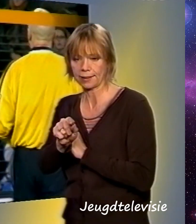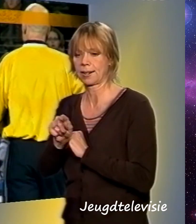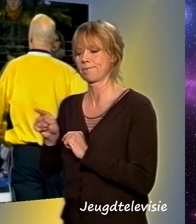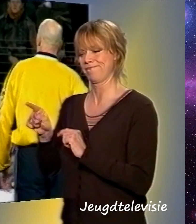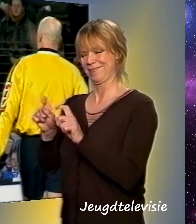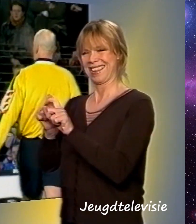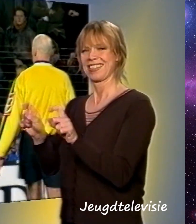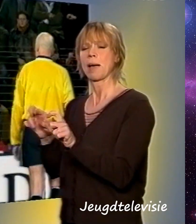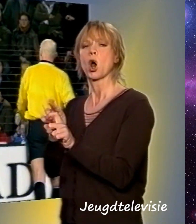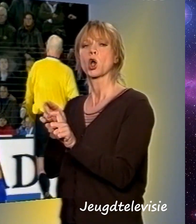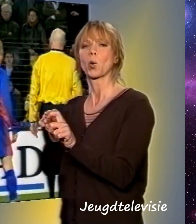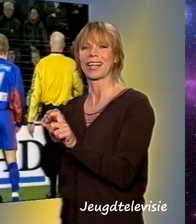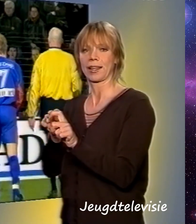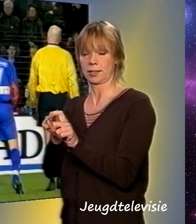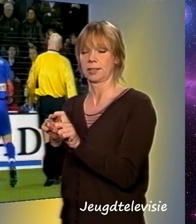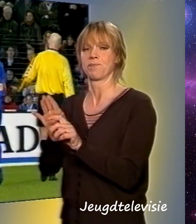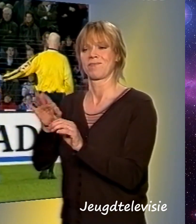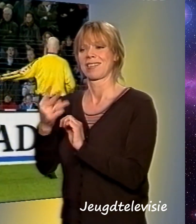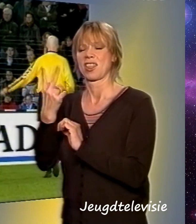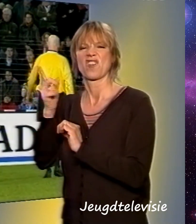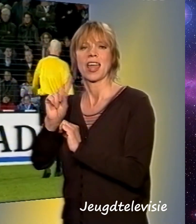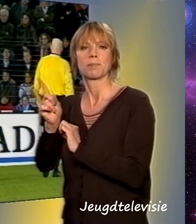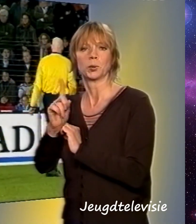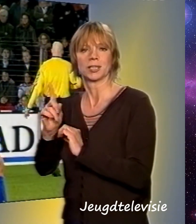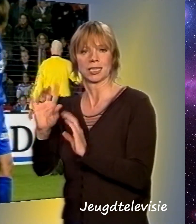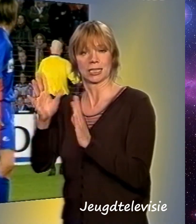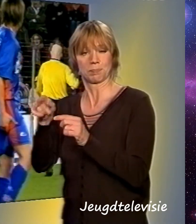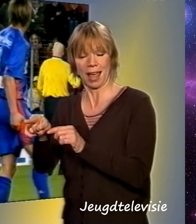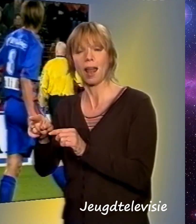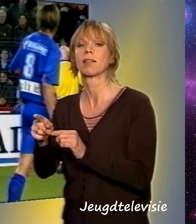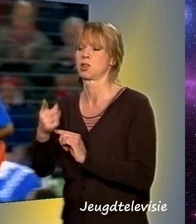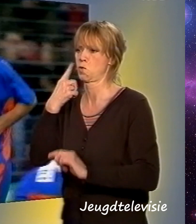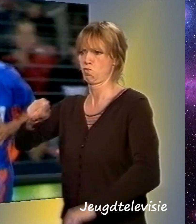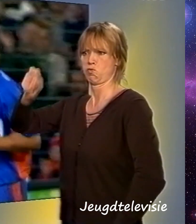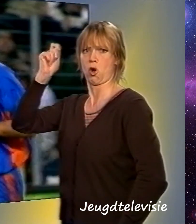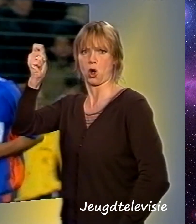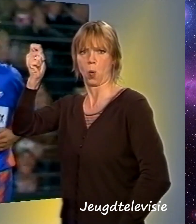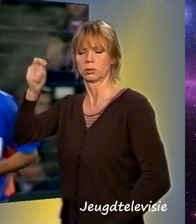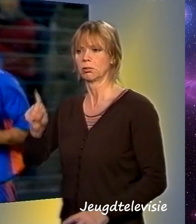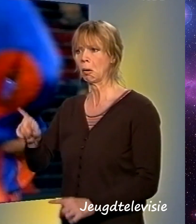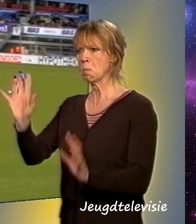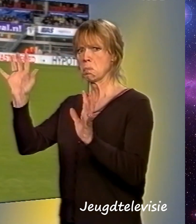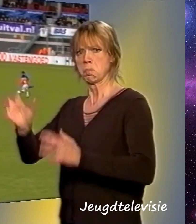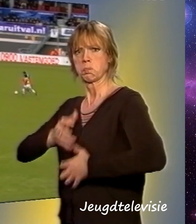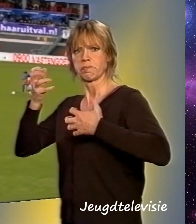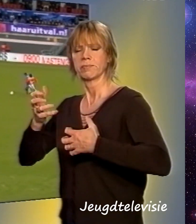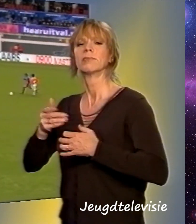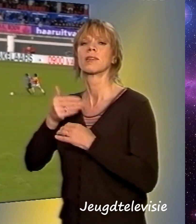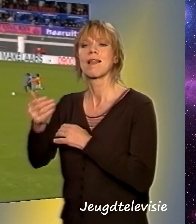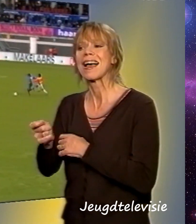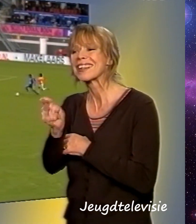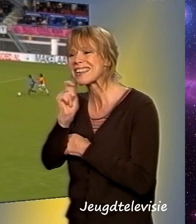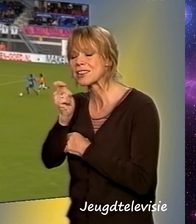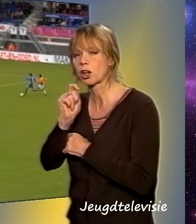op die droom 3ds kreeg gisteren na 2 minuten spelen al de rode kaart woedend als hij later zou hij in een interview dat de